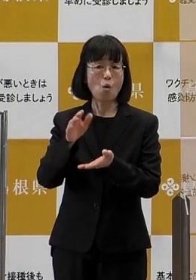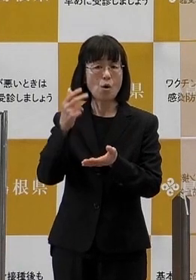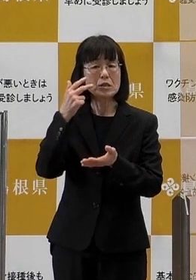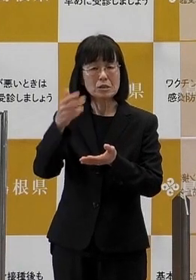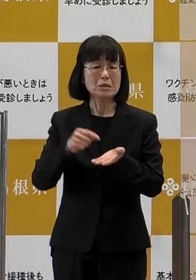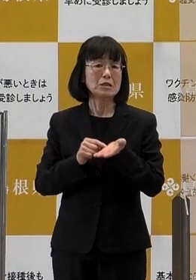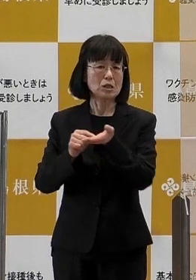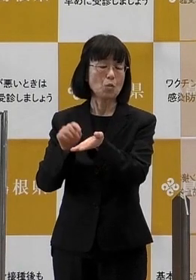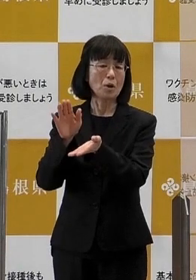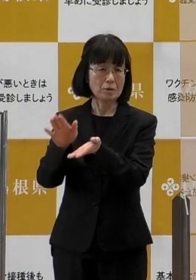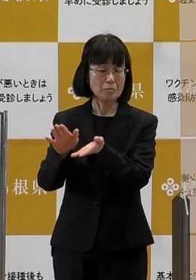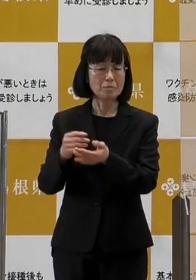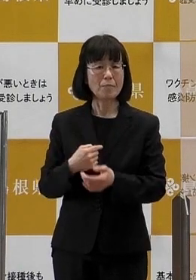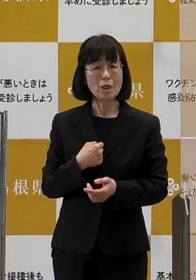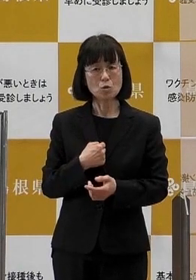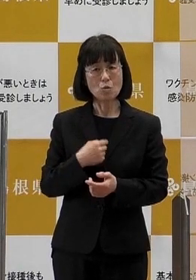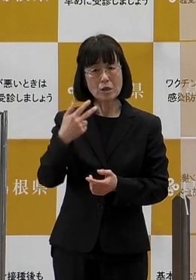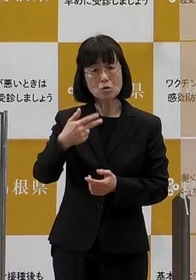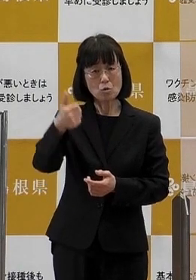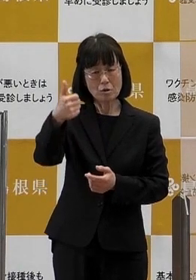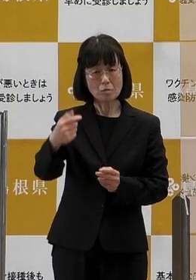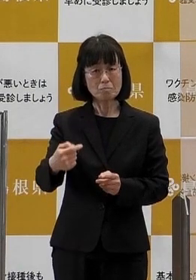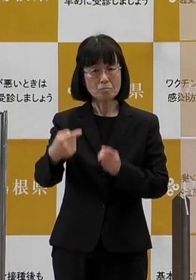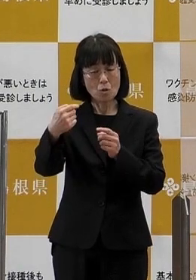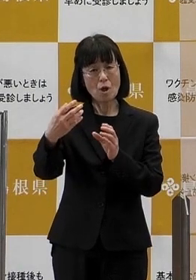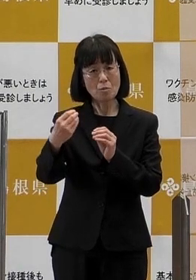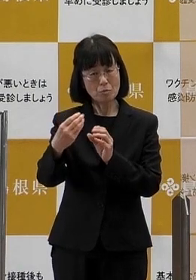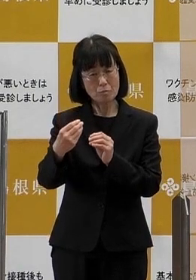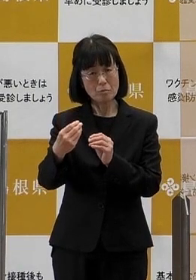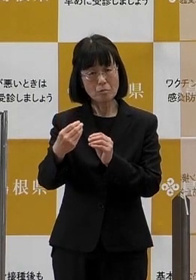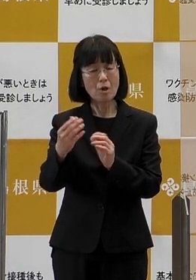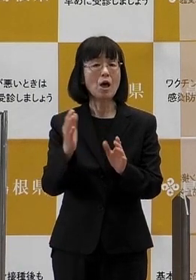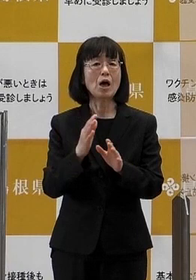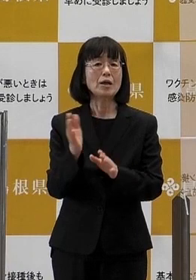それ私が直接話してませんけど、野津教育長が